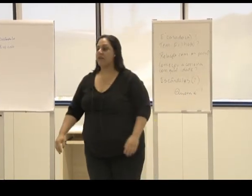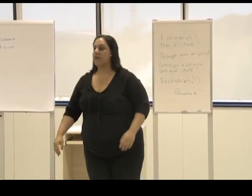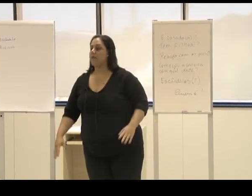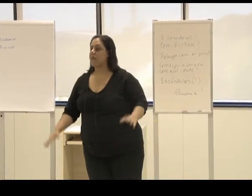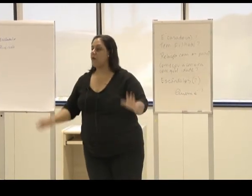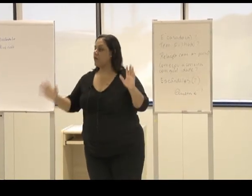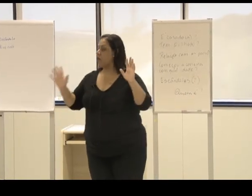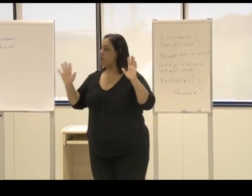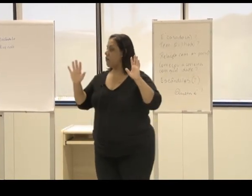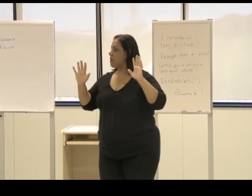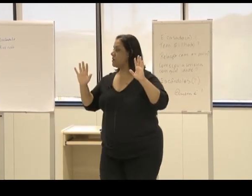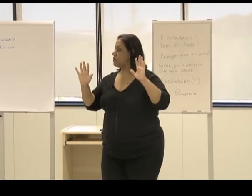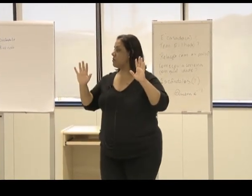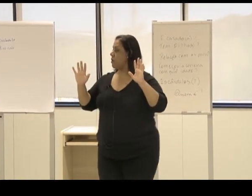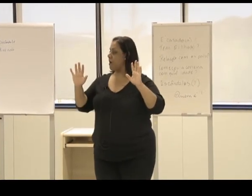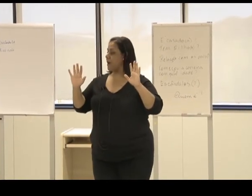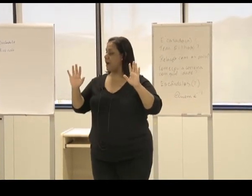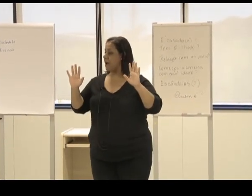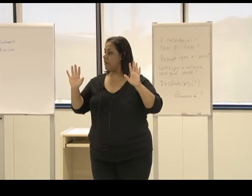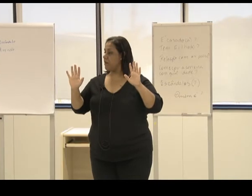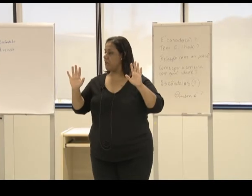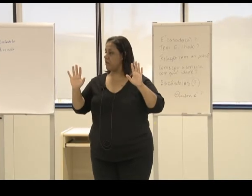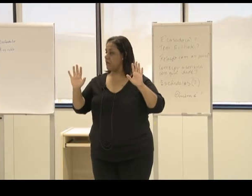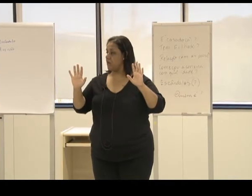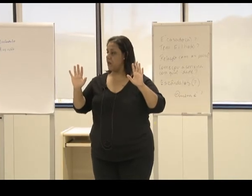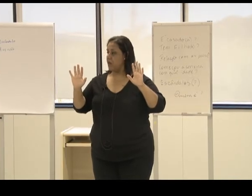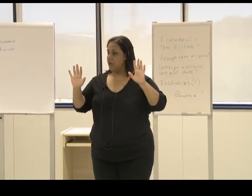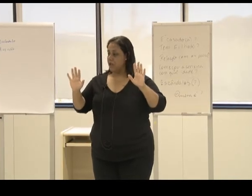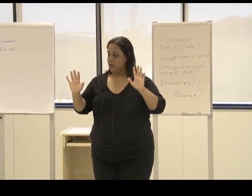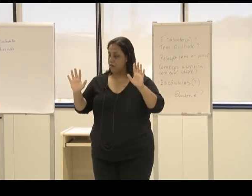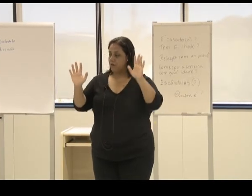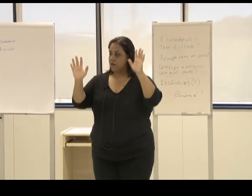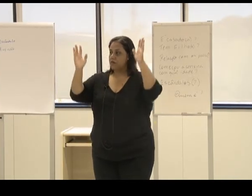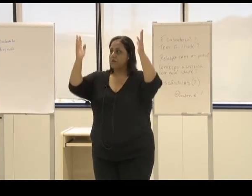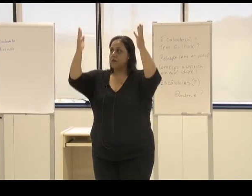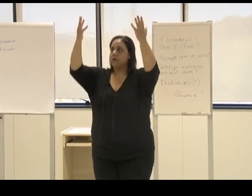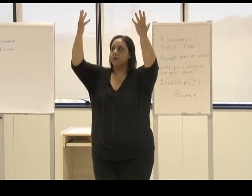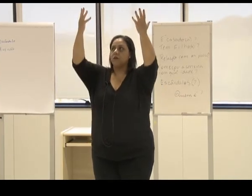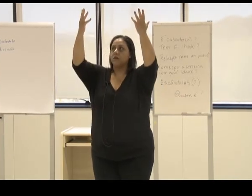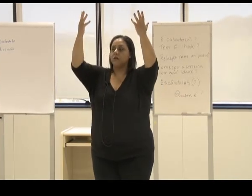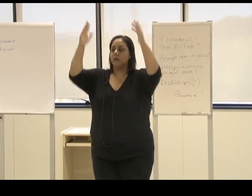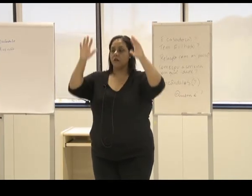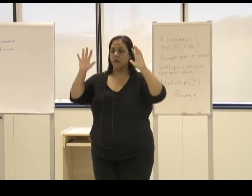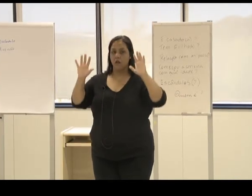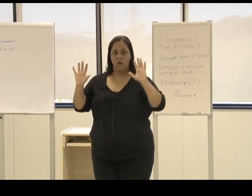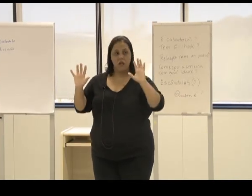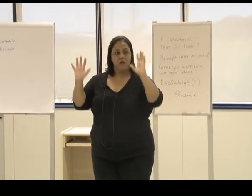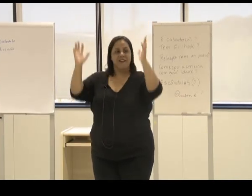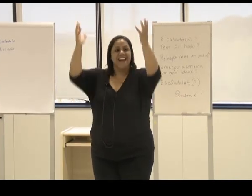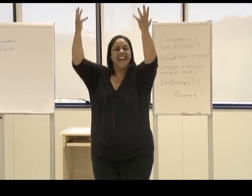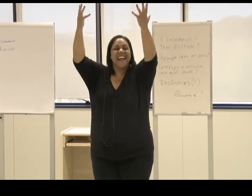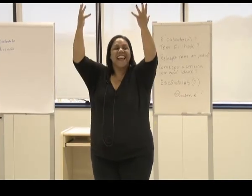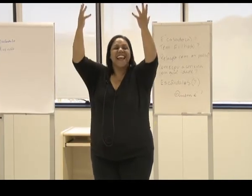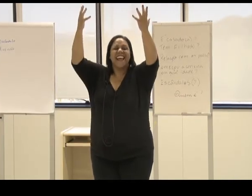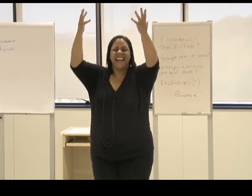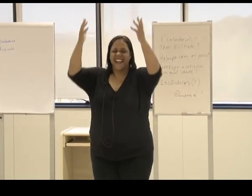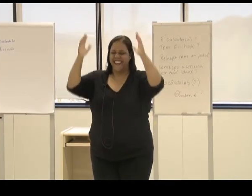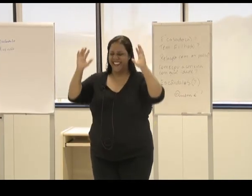Então eu tenho a configuração de mão para cá e a minha mão vai subir. Porque depende da festa.